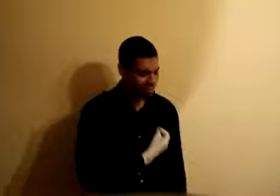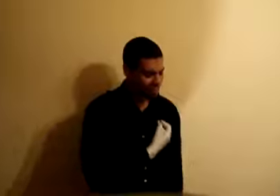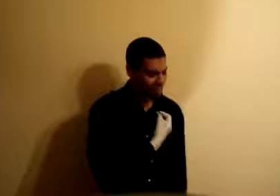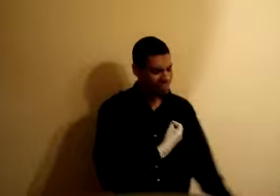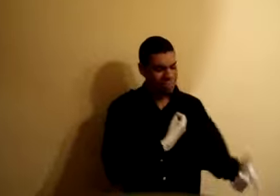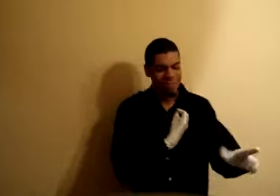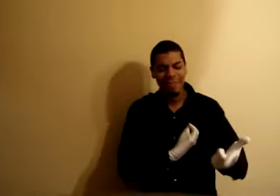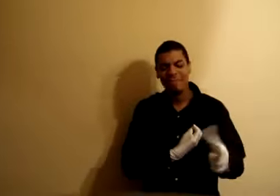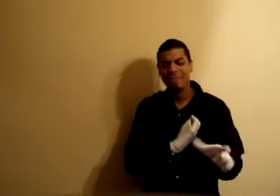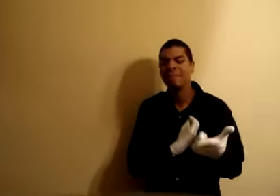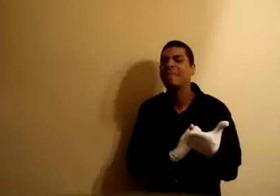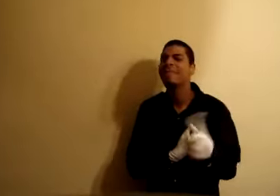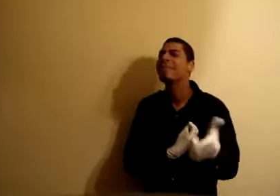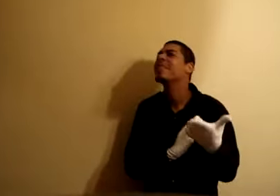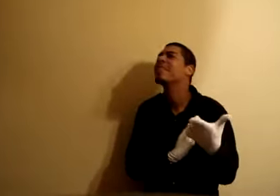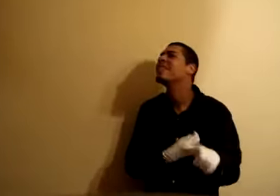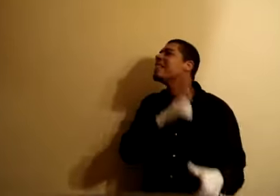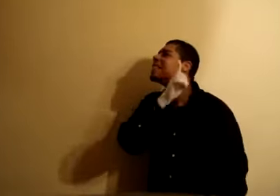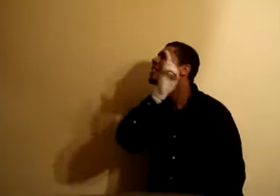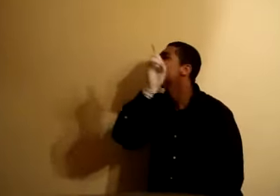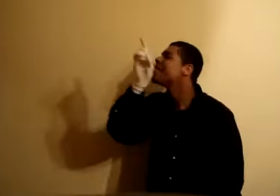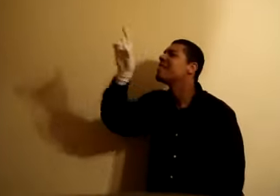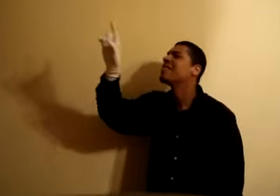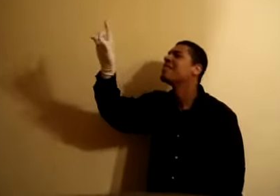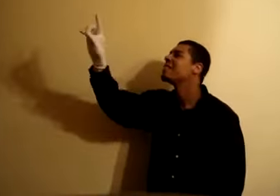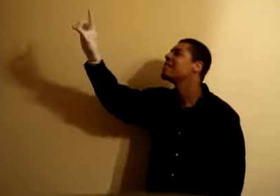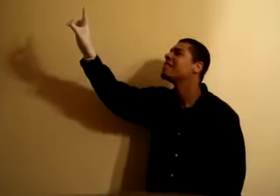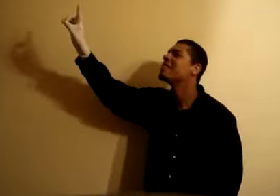sem você, sem você.